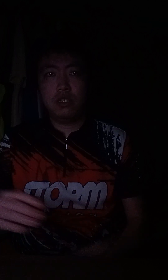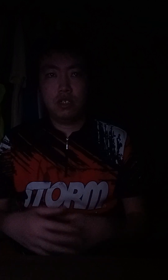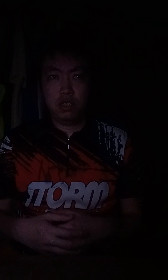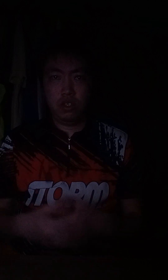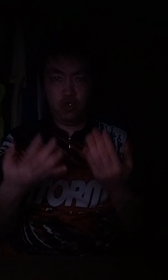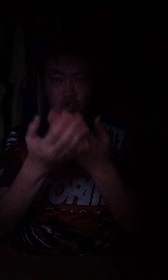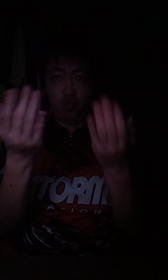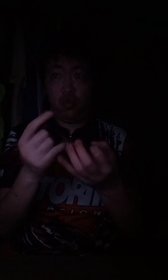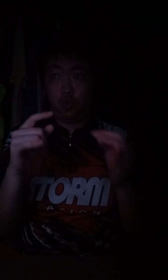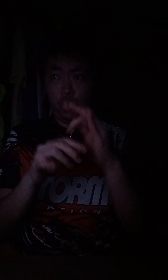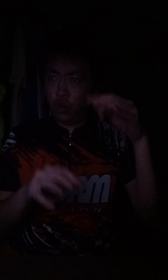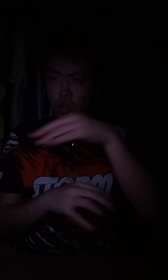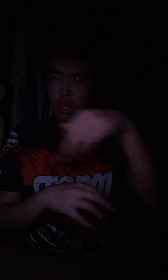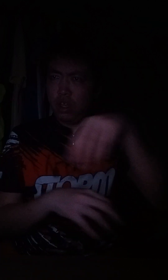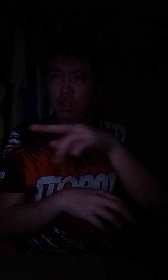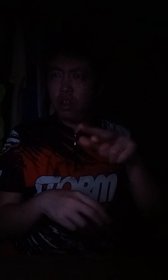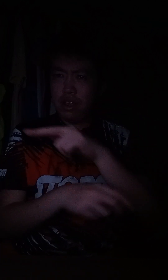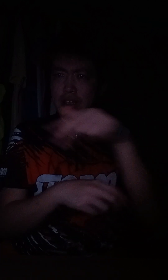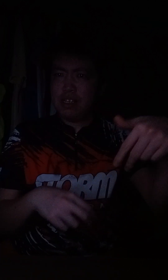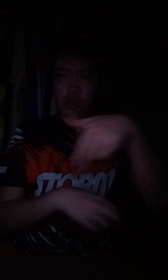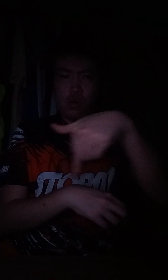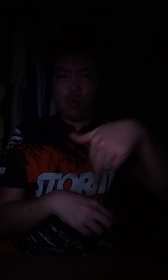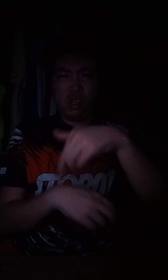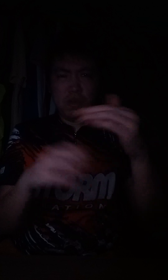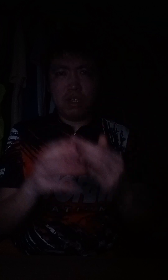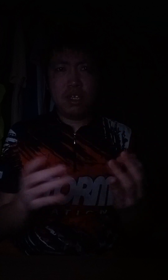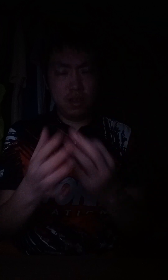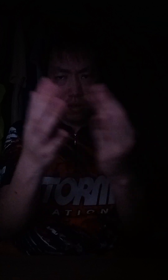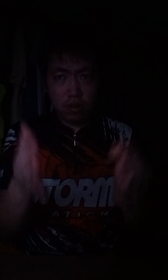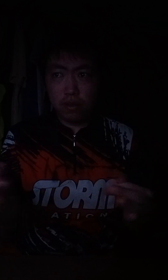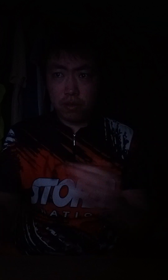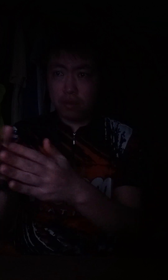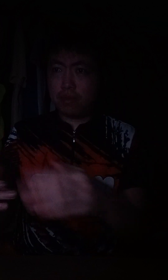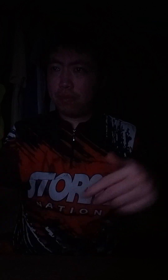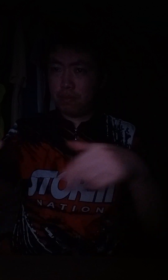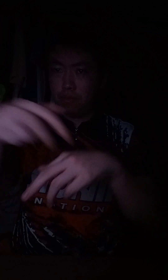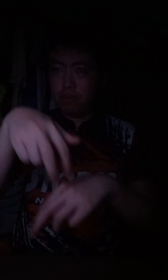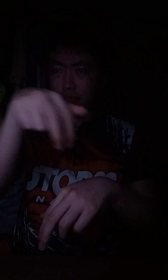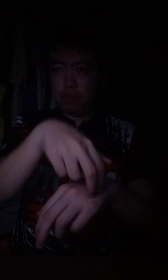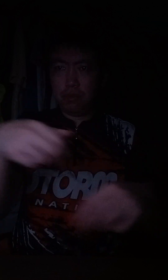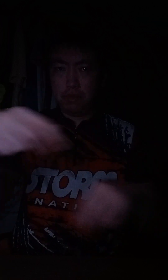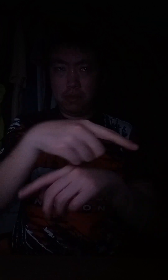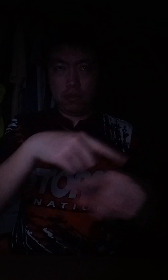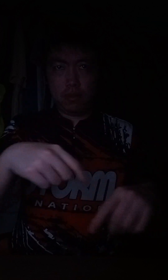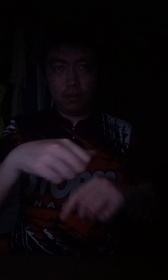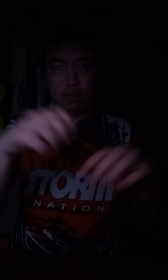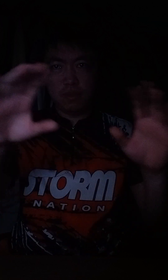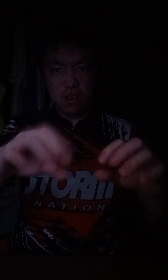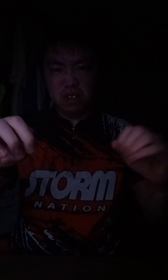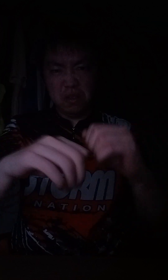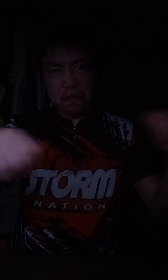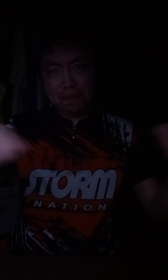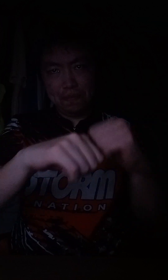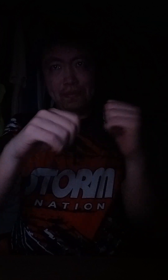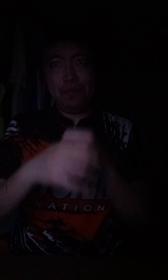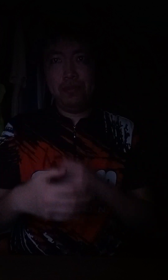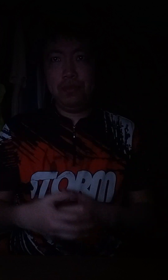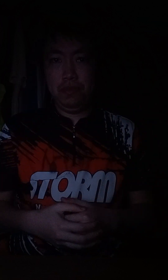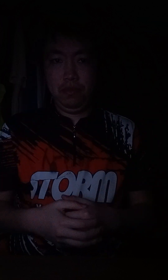강원도 원주에서 30여 명을 태운 통근버스가 도로 경계석을 넘어 인근 공터 흙더미를 들이받는 사고가 났습니다.